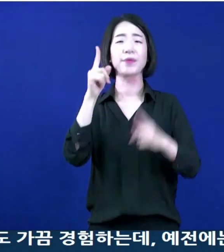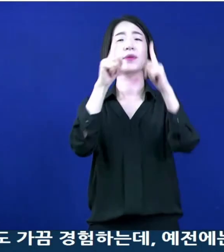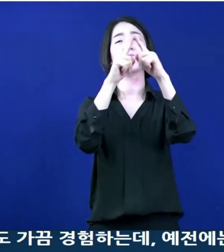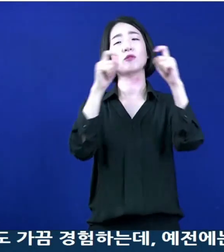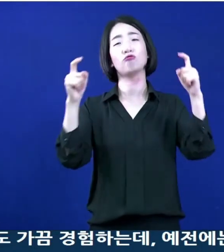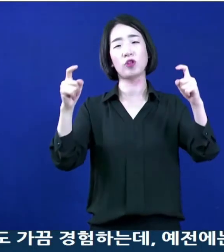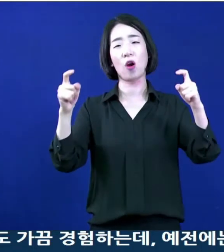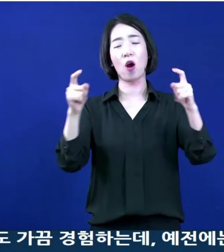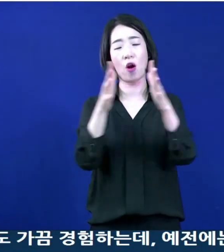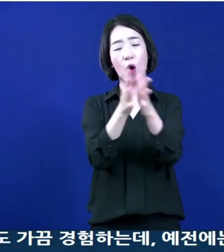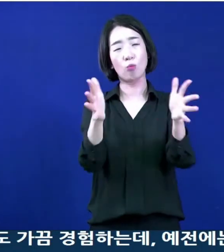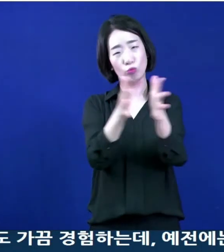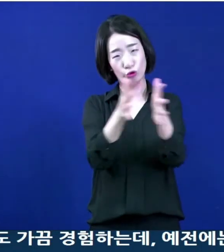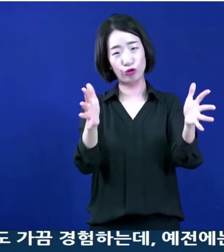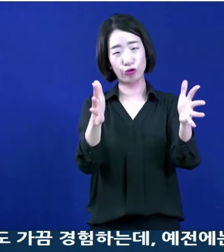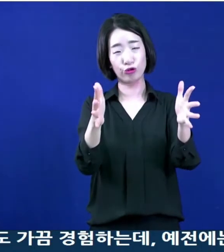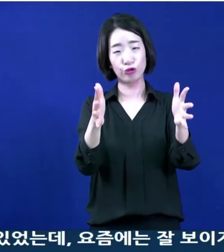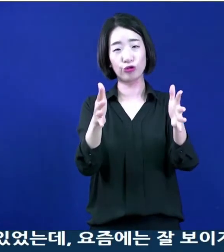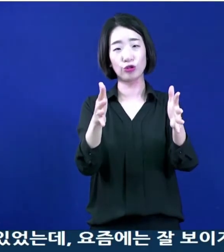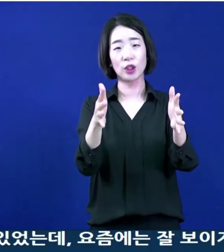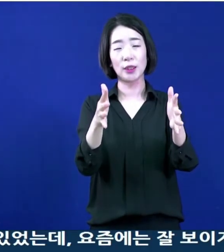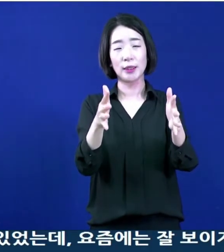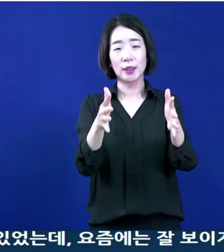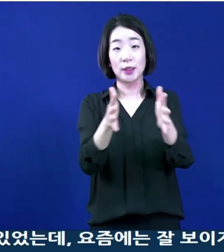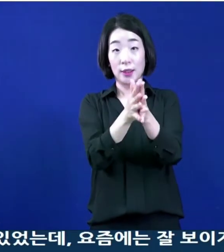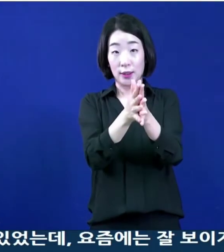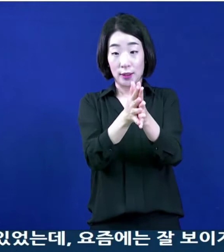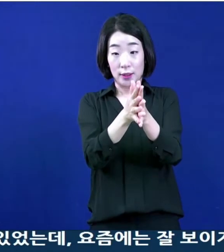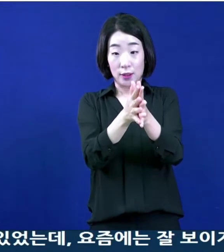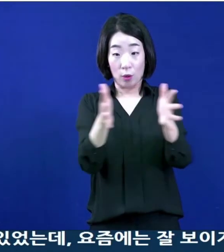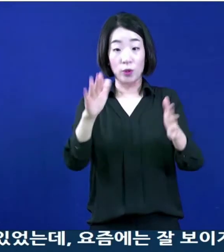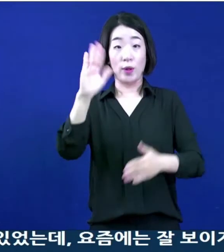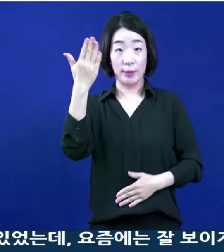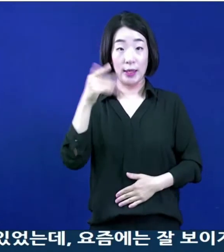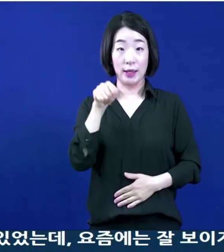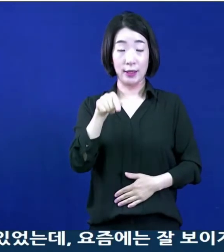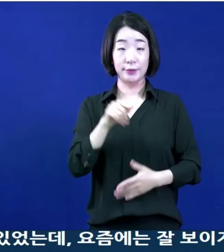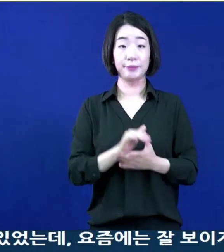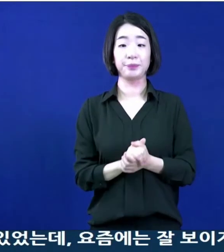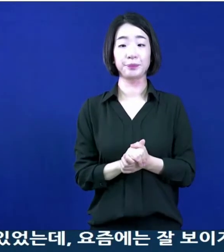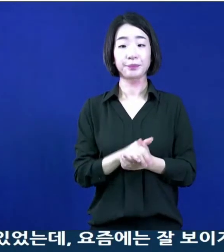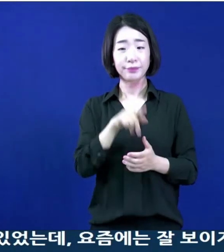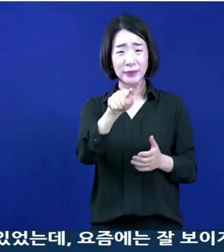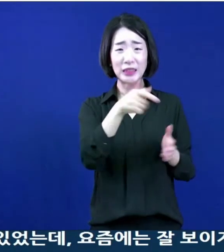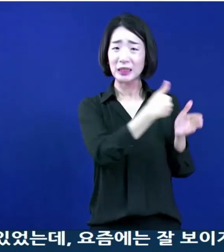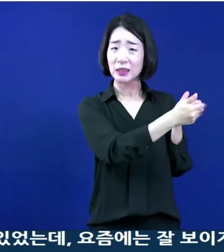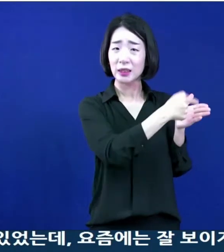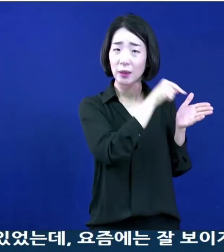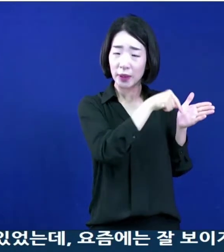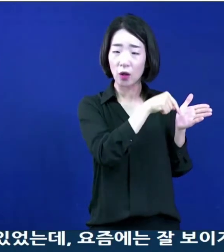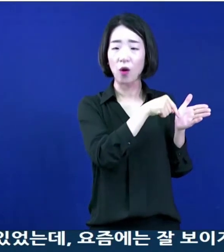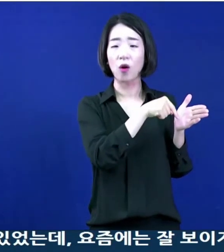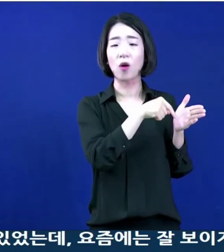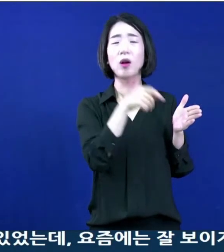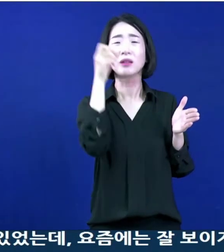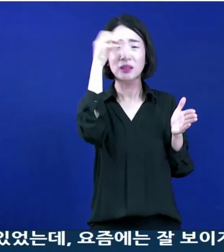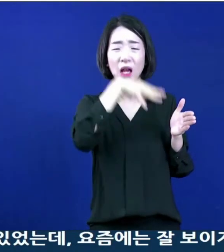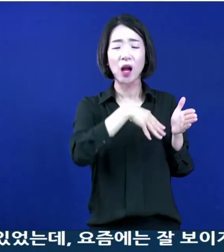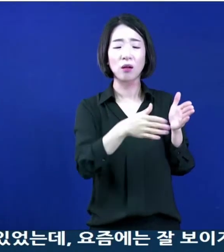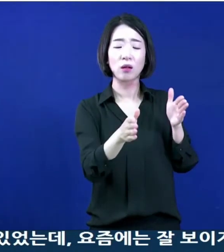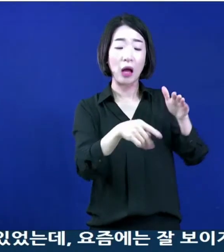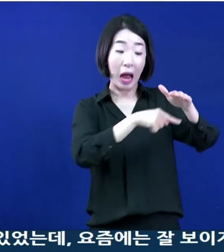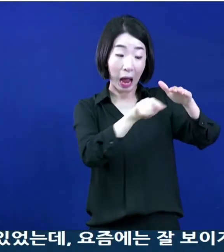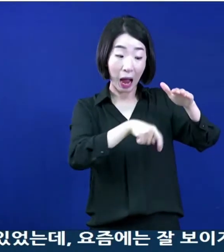건물이었습니다. 근데 자, 다시 한 번만 사진 올려주시면, 저 건물이 그냥 빈 건물이 아닙니다.